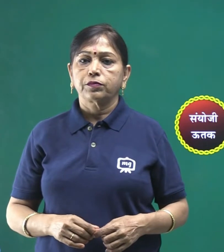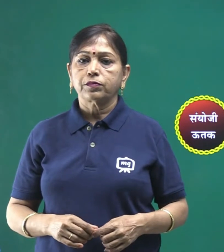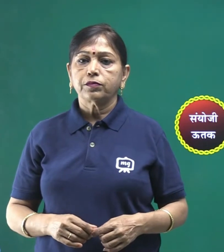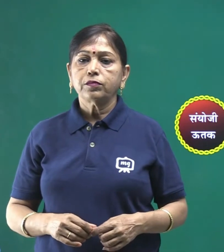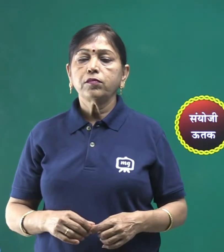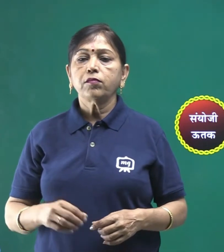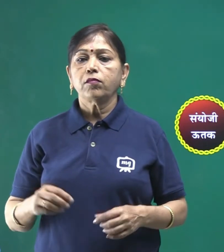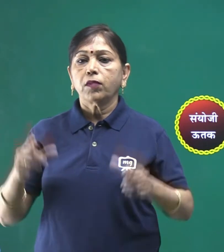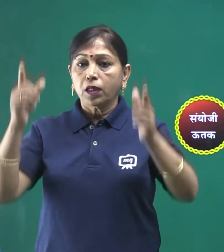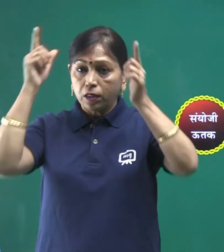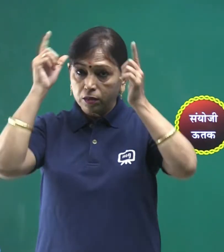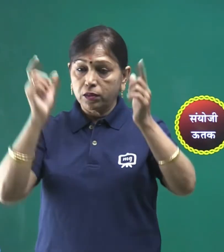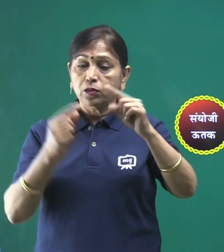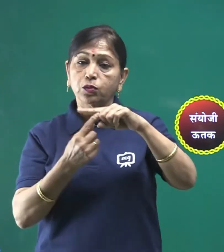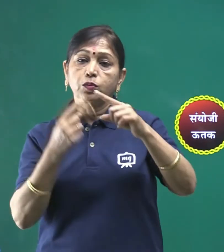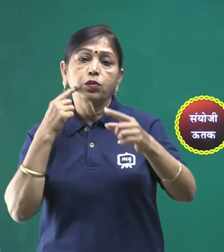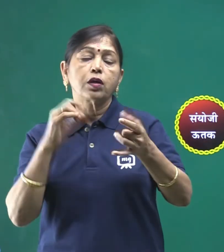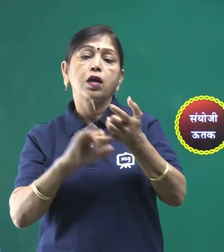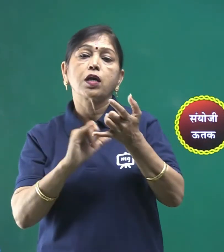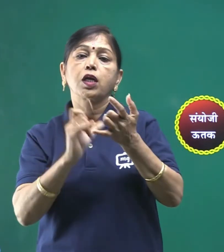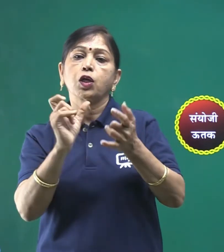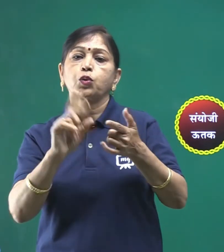जंतु ऊतक।